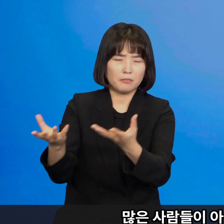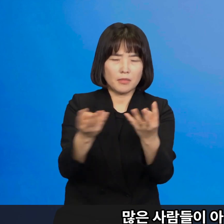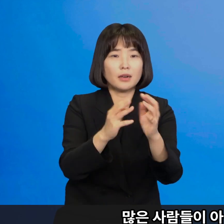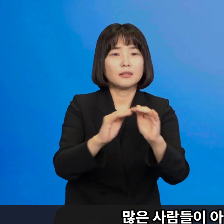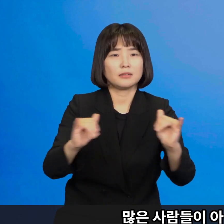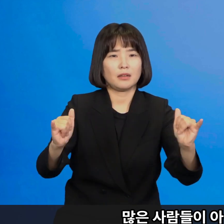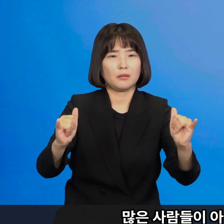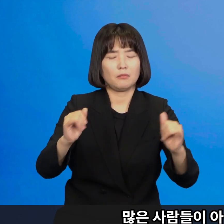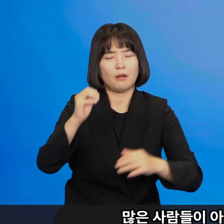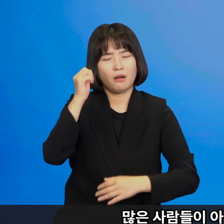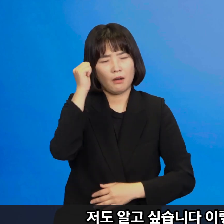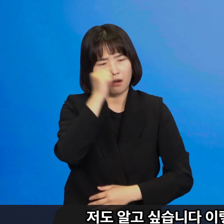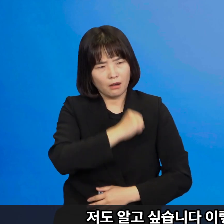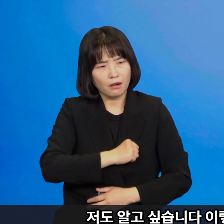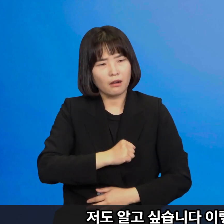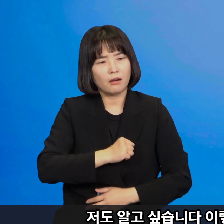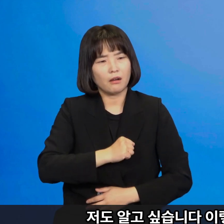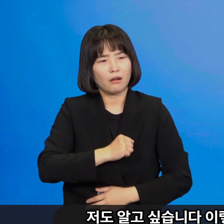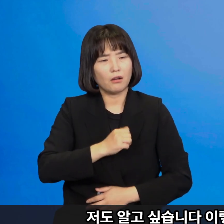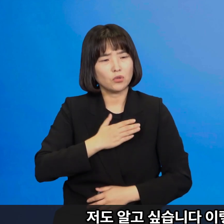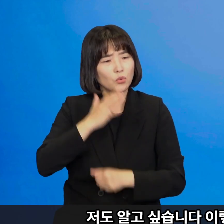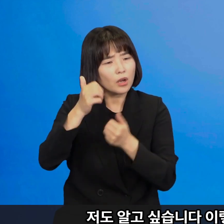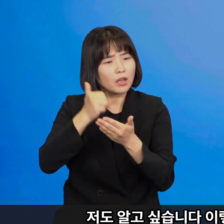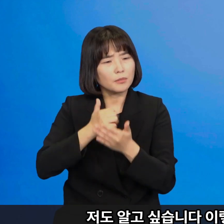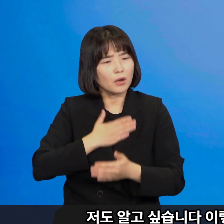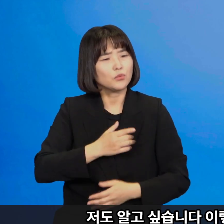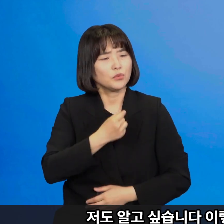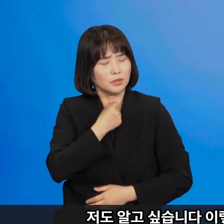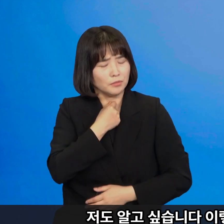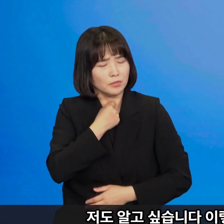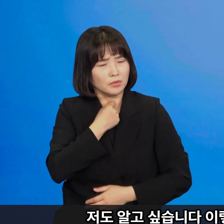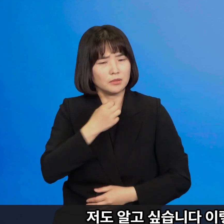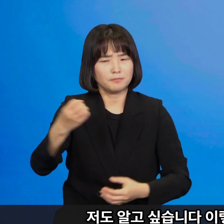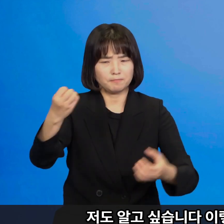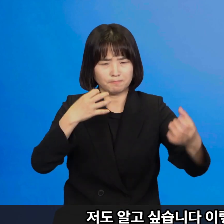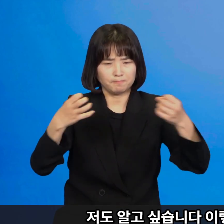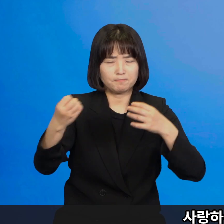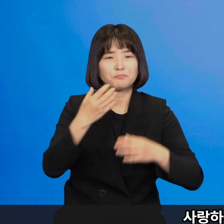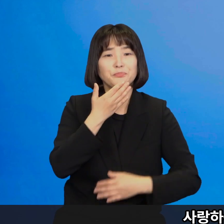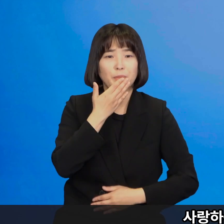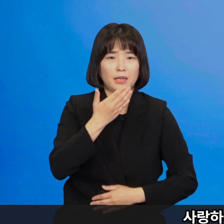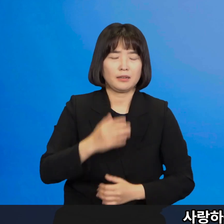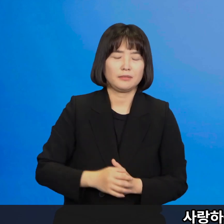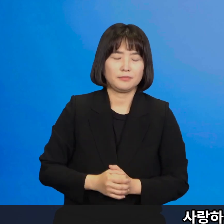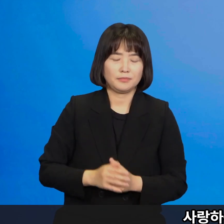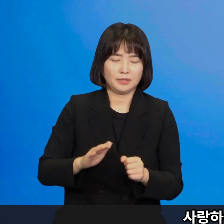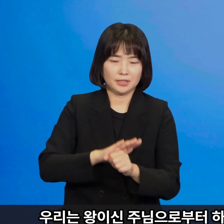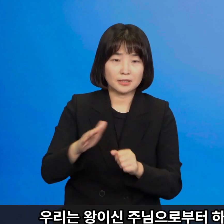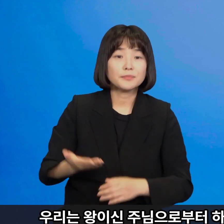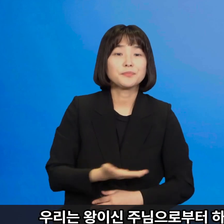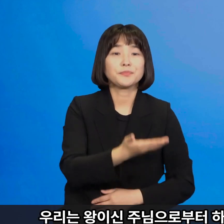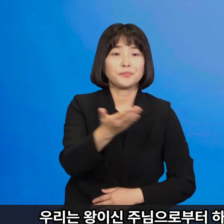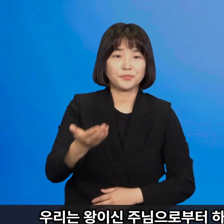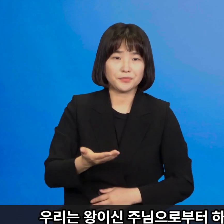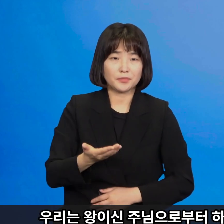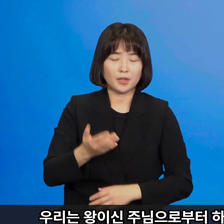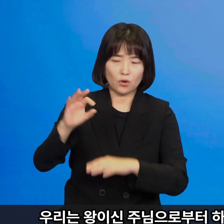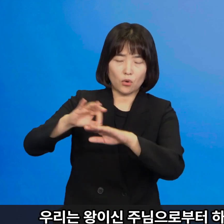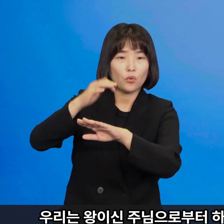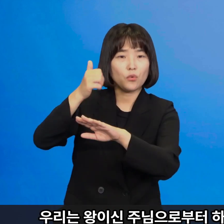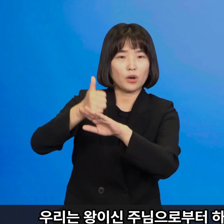아, 그런 분이 계시군요, 저도 알고 싶습니다, 이렇게 나오게 된다는 것이죠. 사랑하는 여러분, 우리는